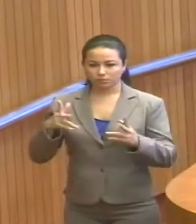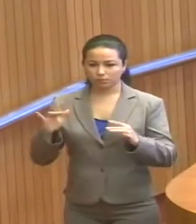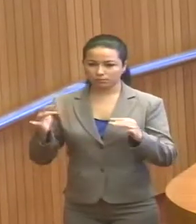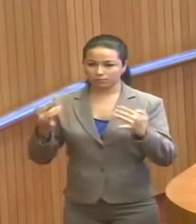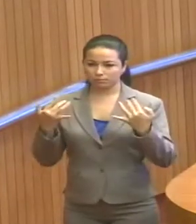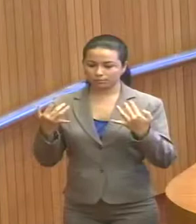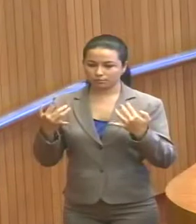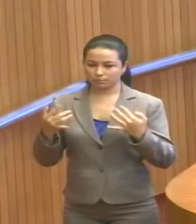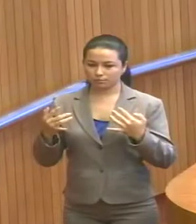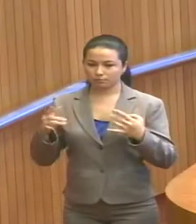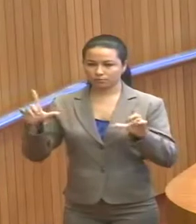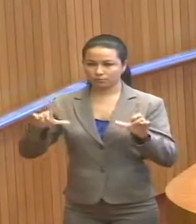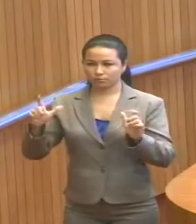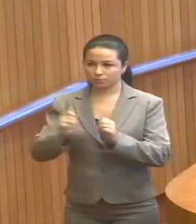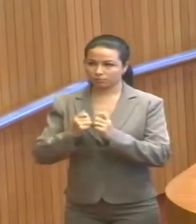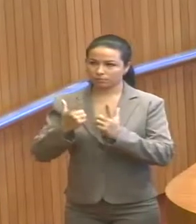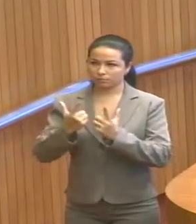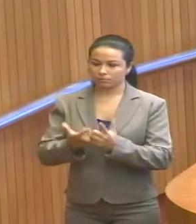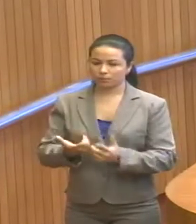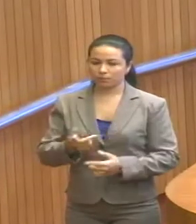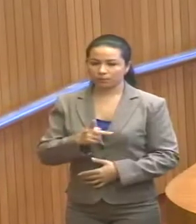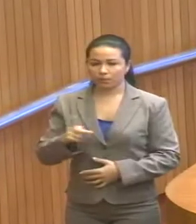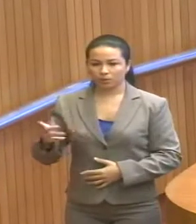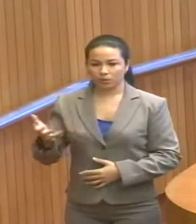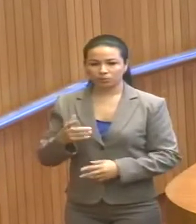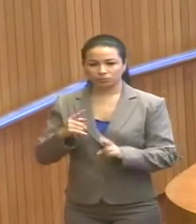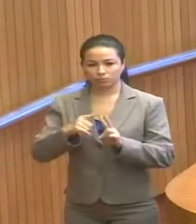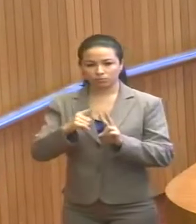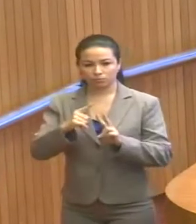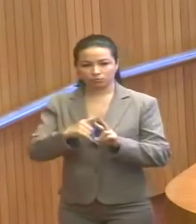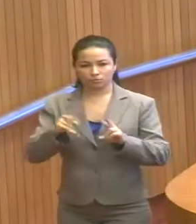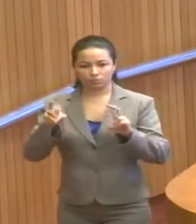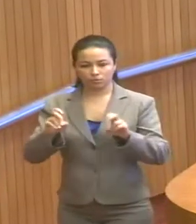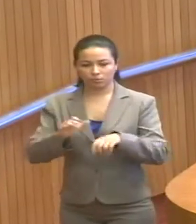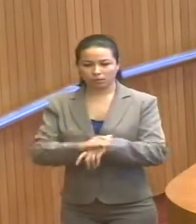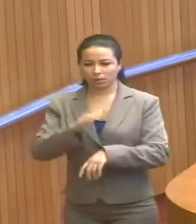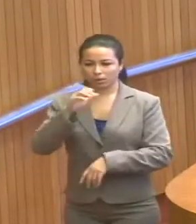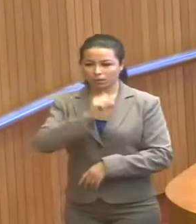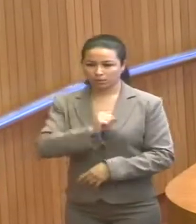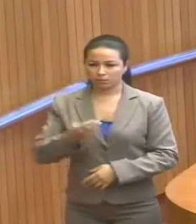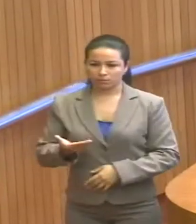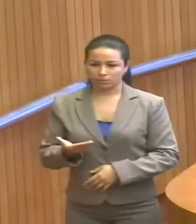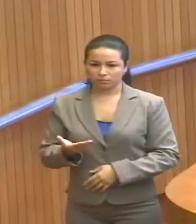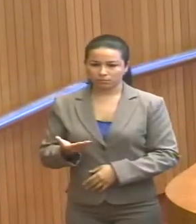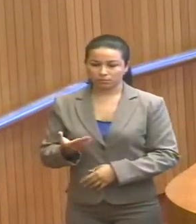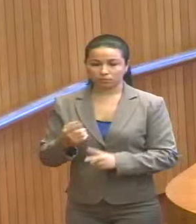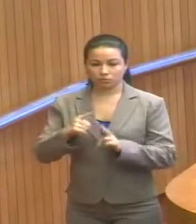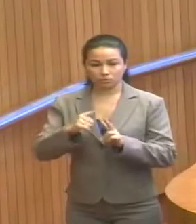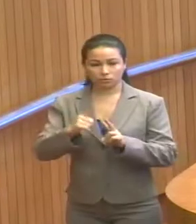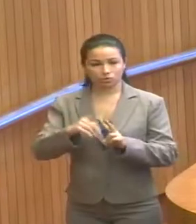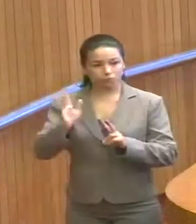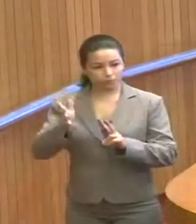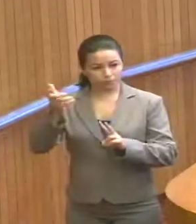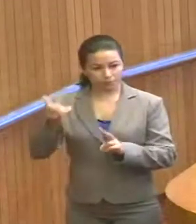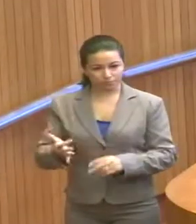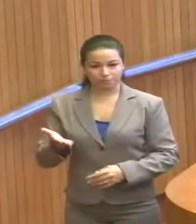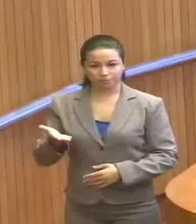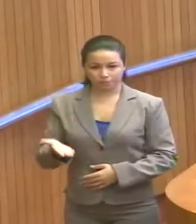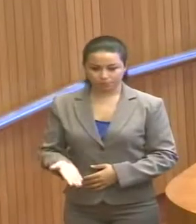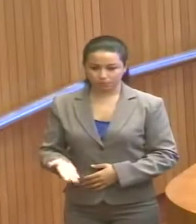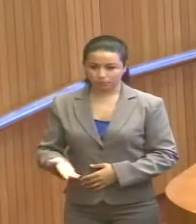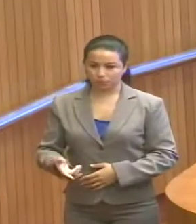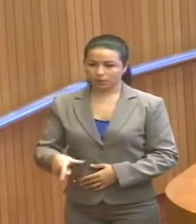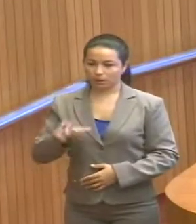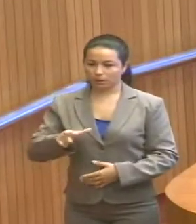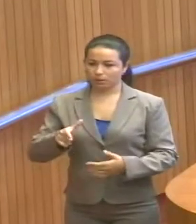telespectadores também da TV Assembleia. Presidente, eu quero trazer dois assuntos de uma forma muito rápida. Aliás, os dois já foram tratados aqui